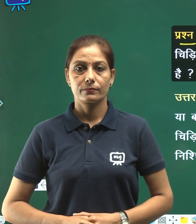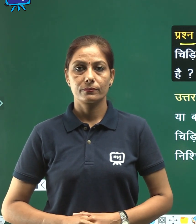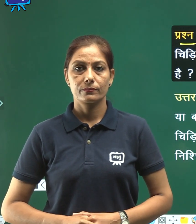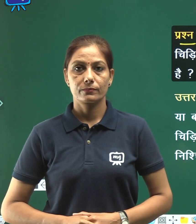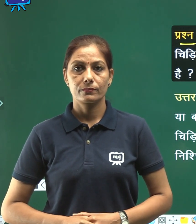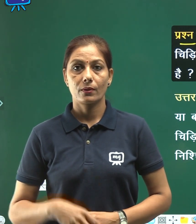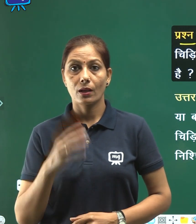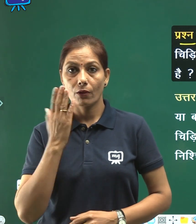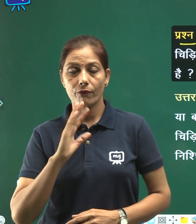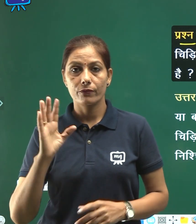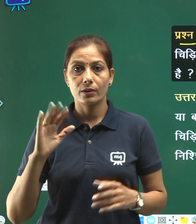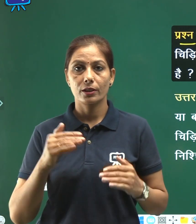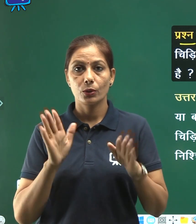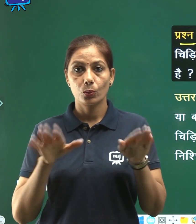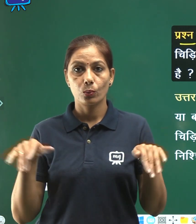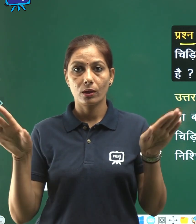कविता की उड़ान